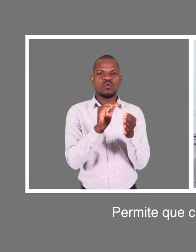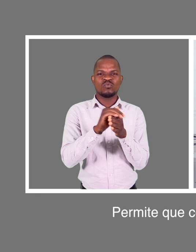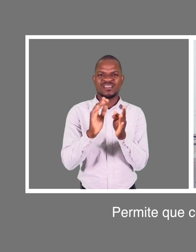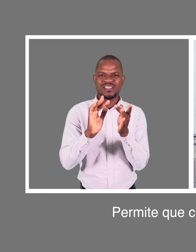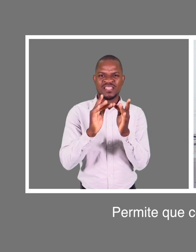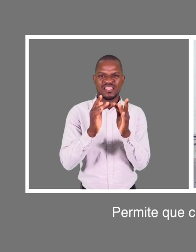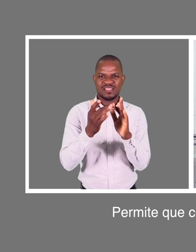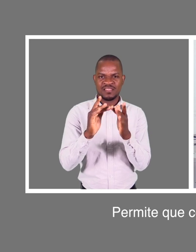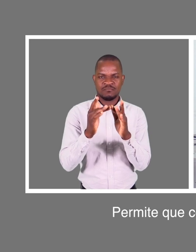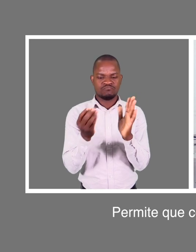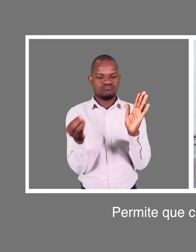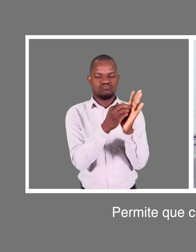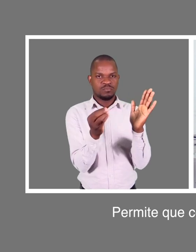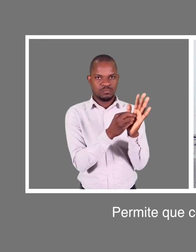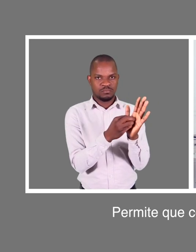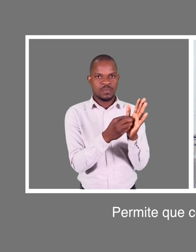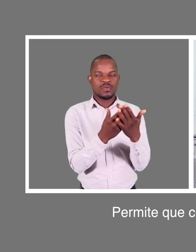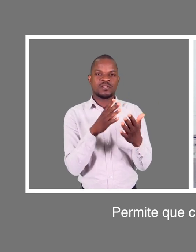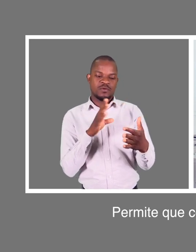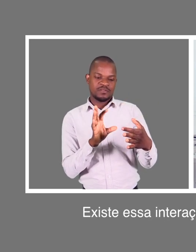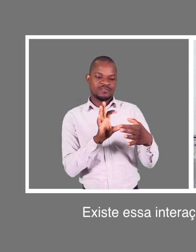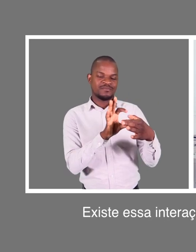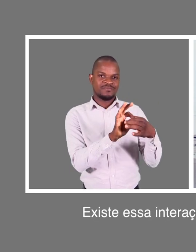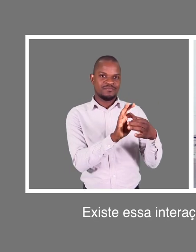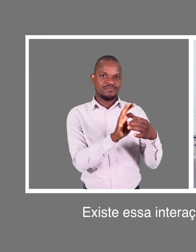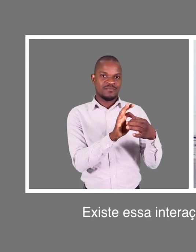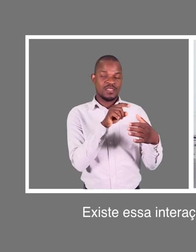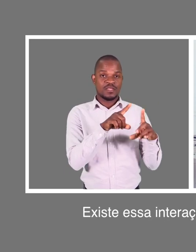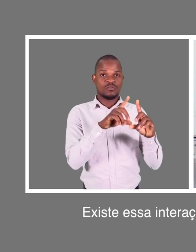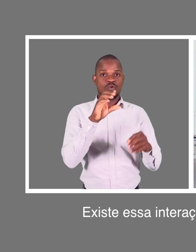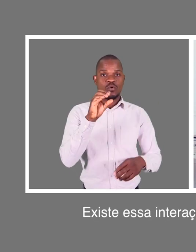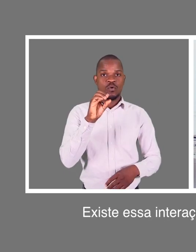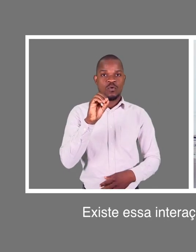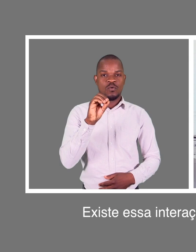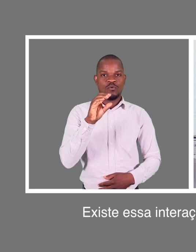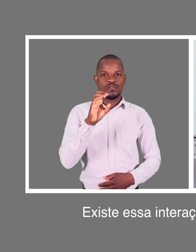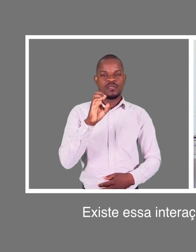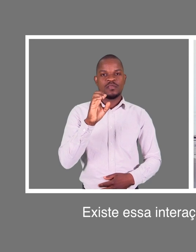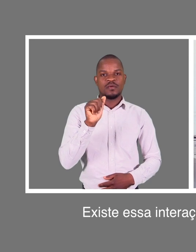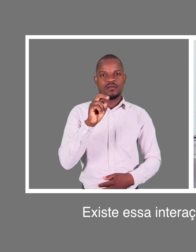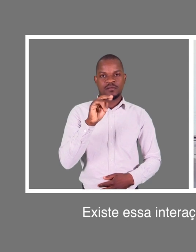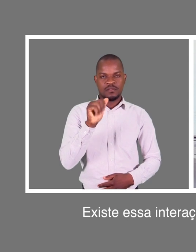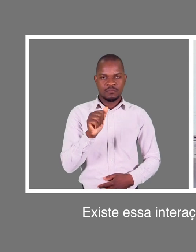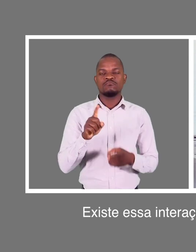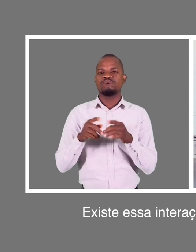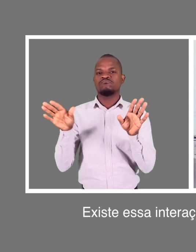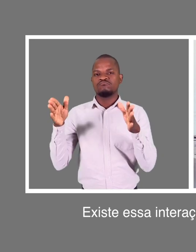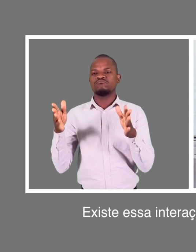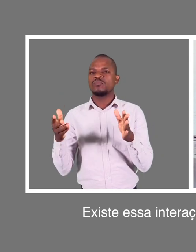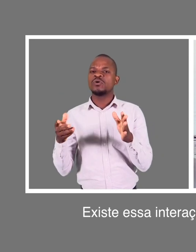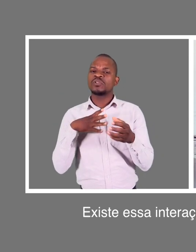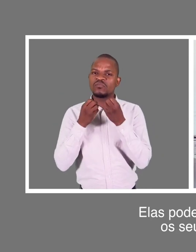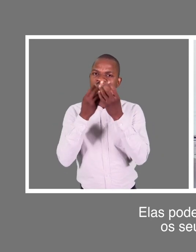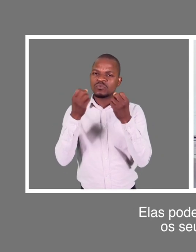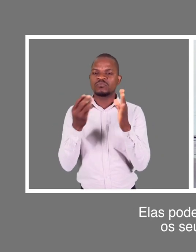certas empresas se cadastrem, então existe essa interação entre a Oceânia e as empresas,